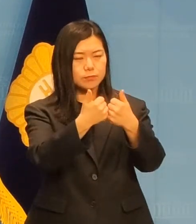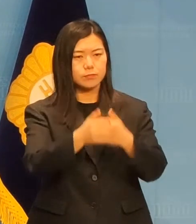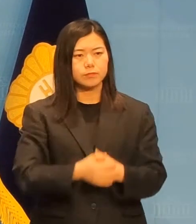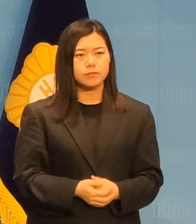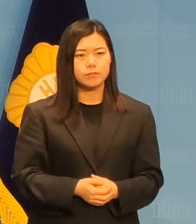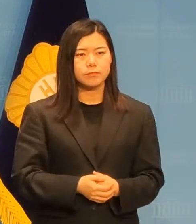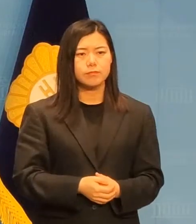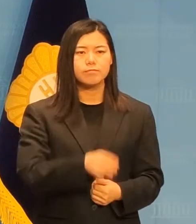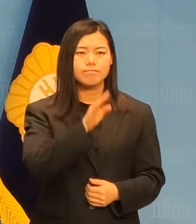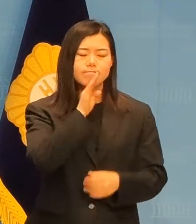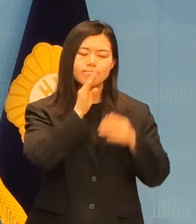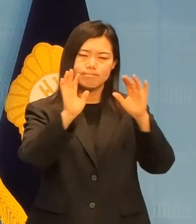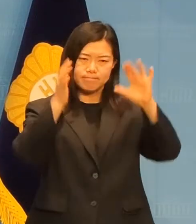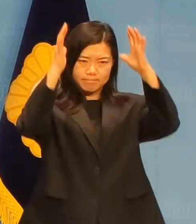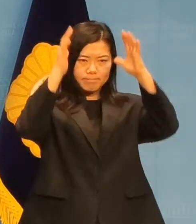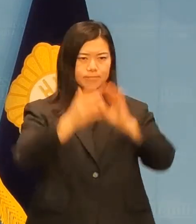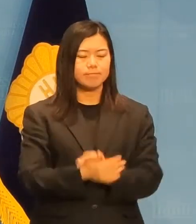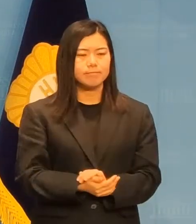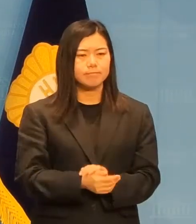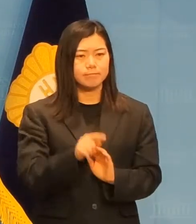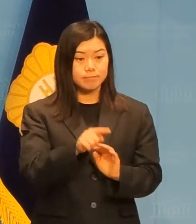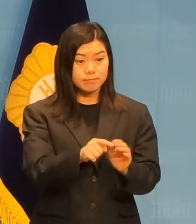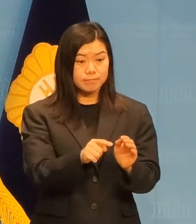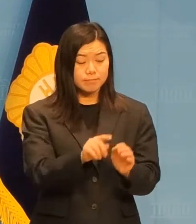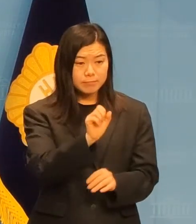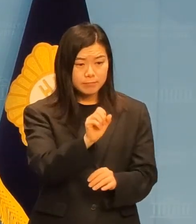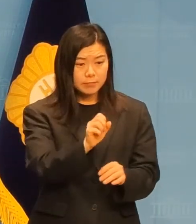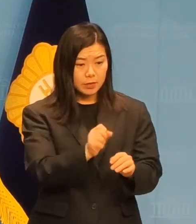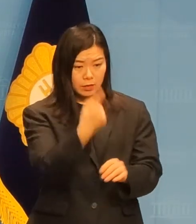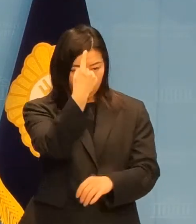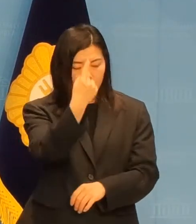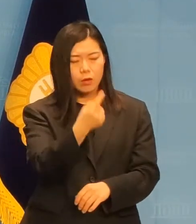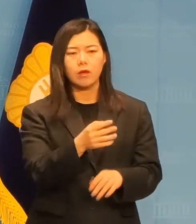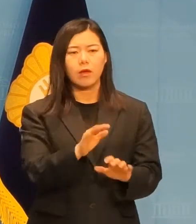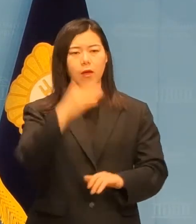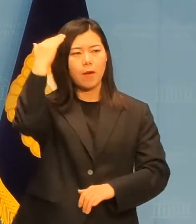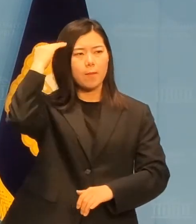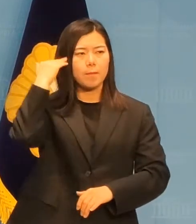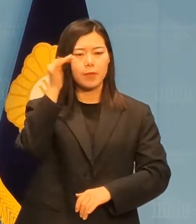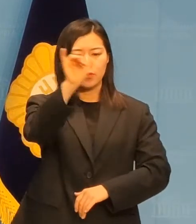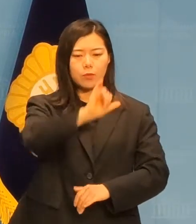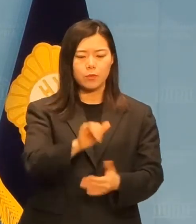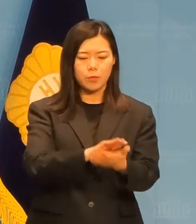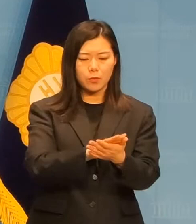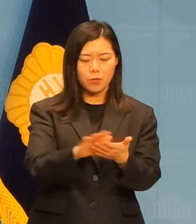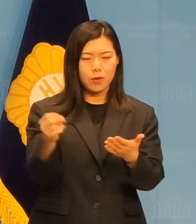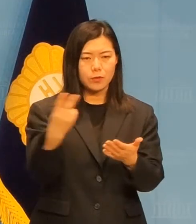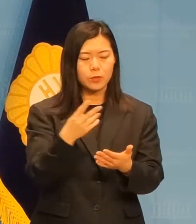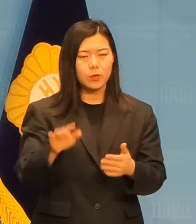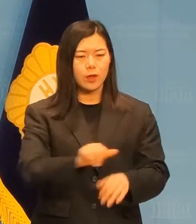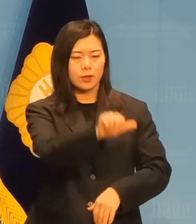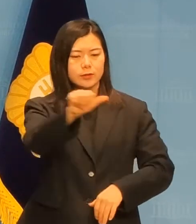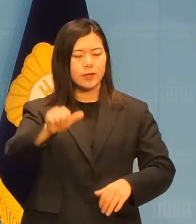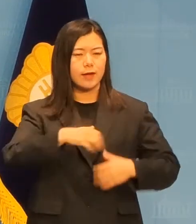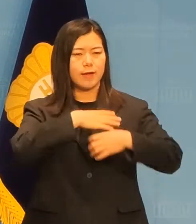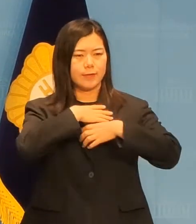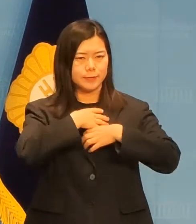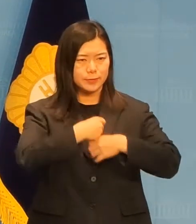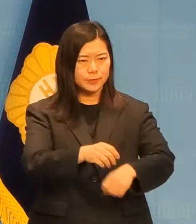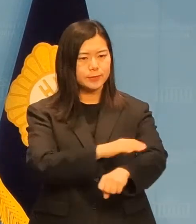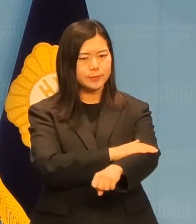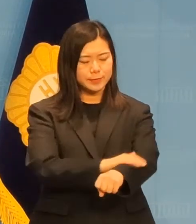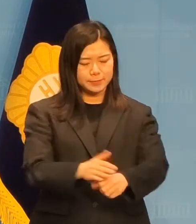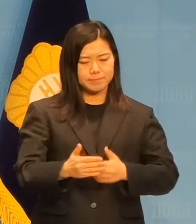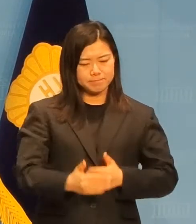다시 한번 환영하며 이를 출발점으로 삼아 한반도 평화와 동북아 안정의 길을 흔들림 없이